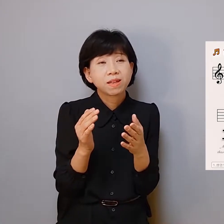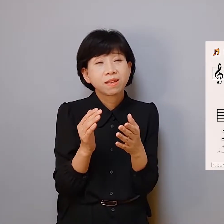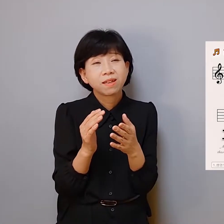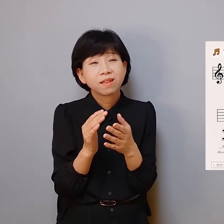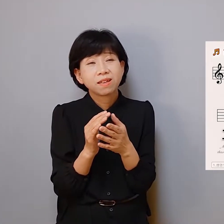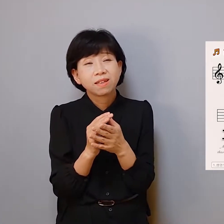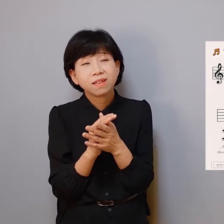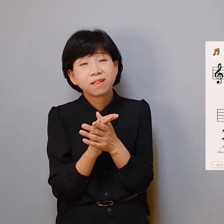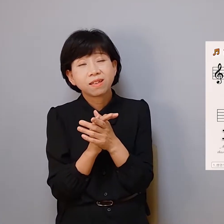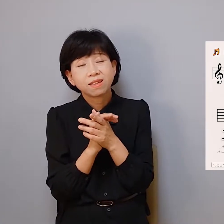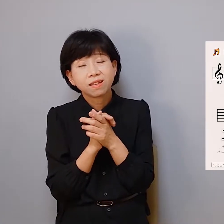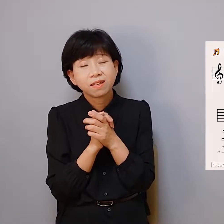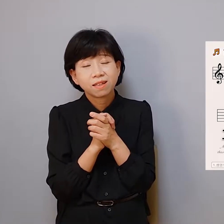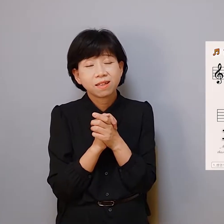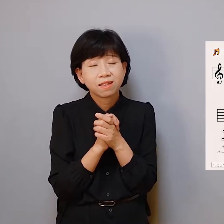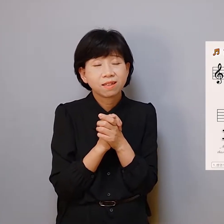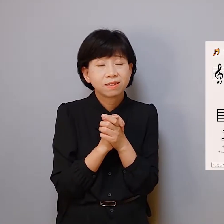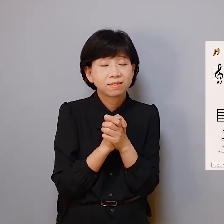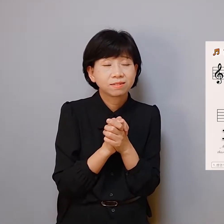아멘.